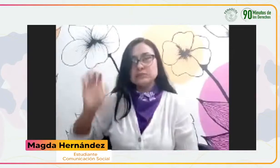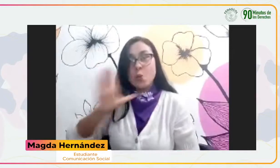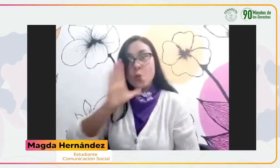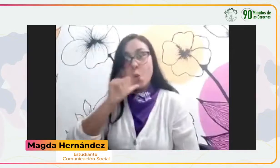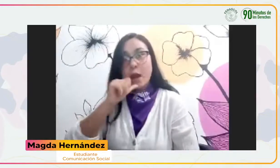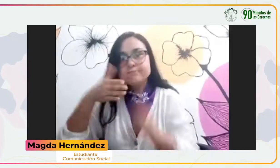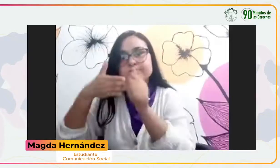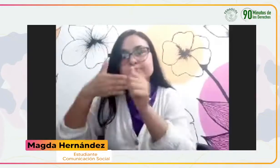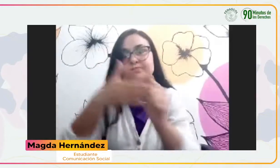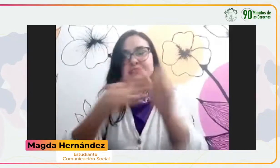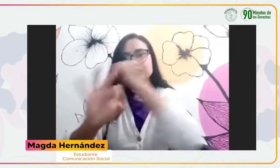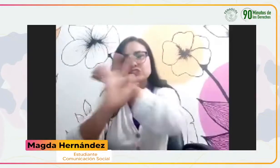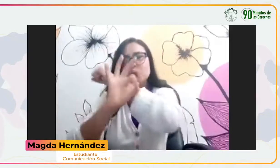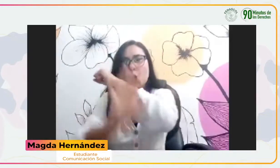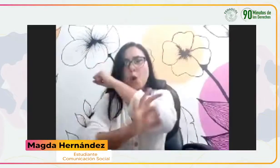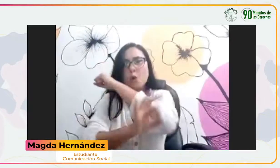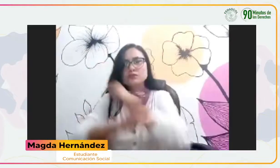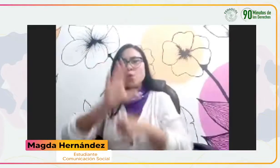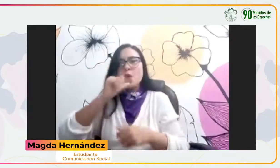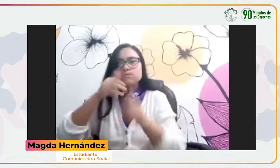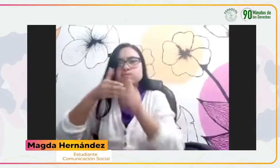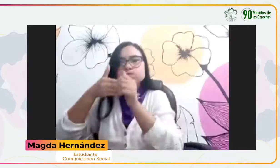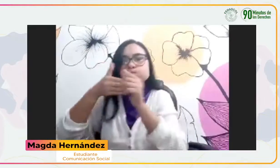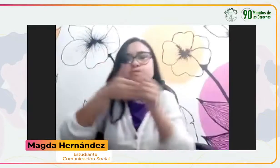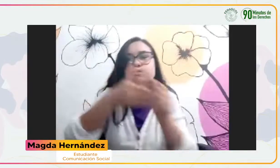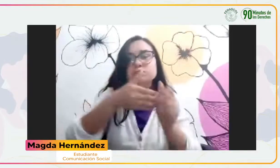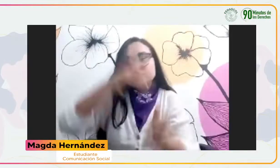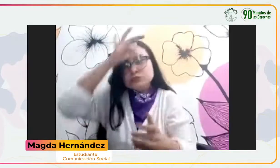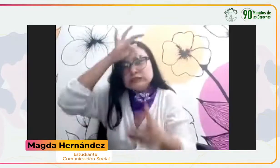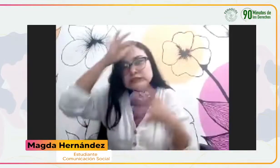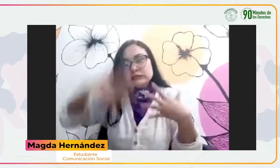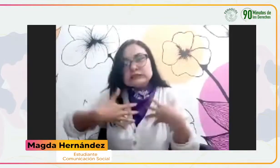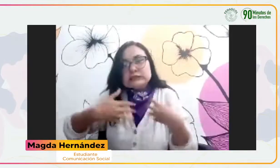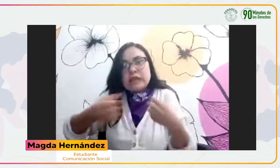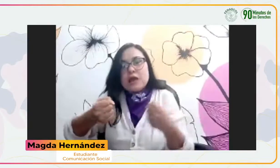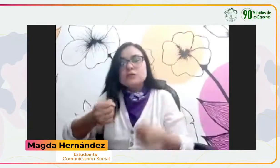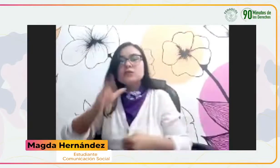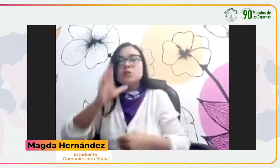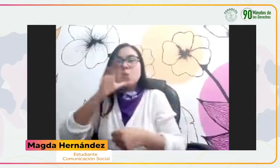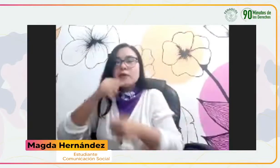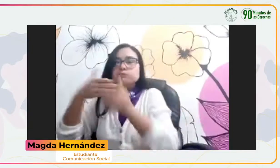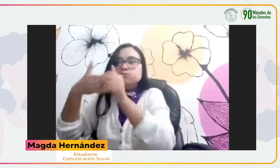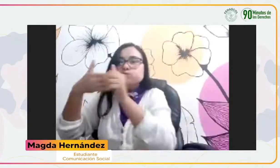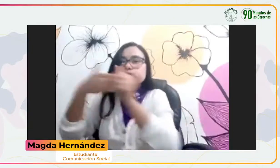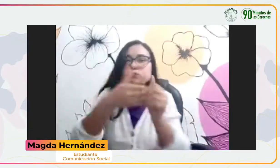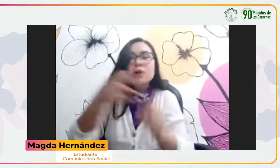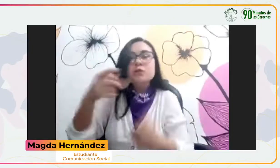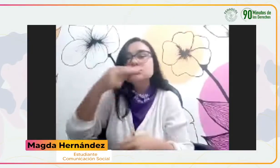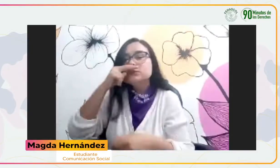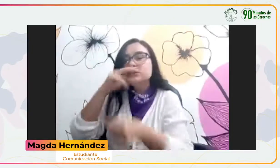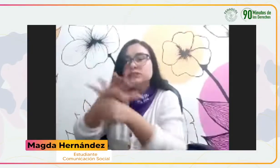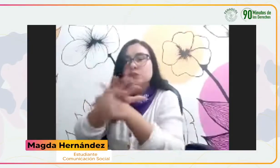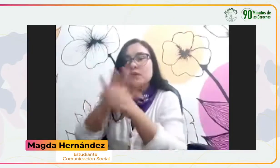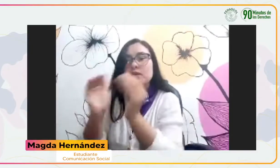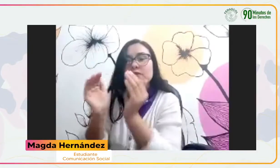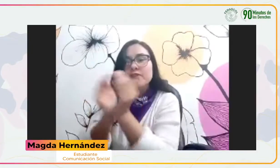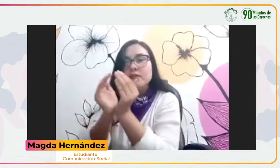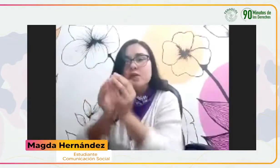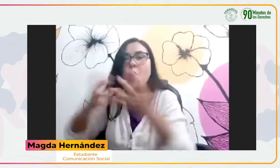se vulnera el derecho hacia la madre sorda y no tienen esa ruta de acceso, de pronto esa orientación a que puedan